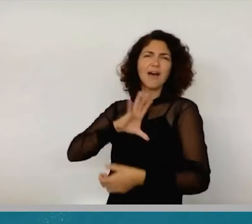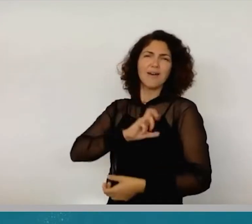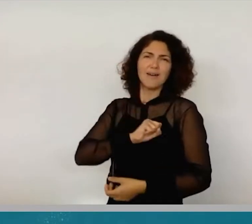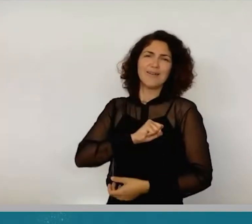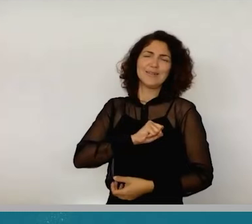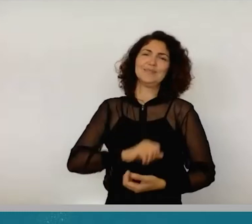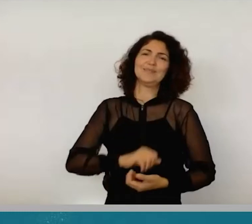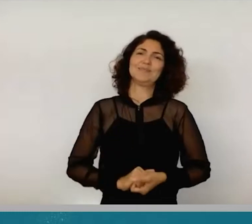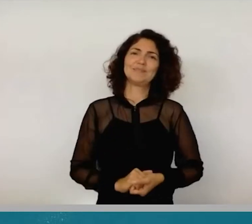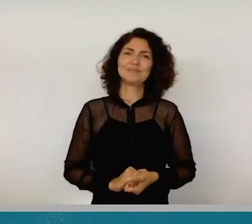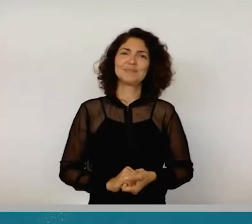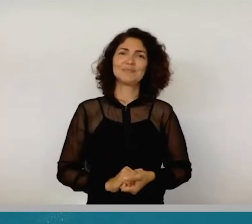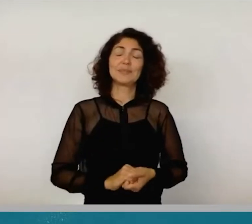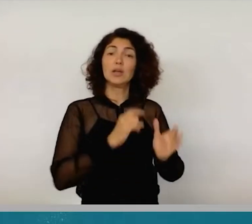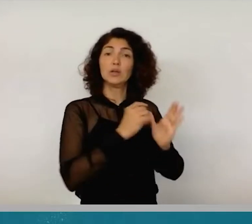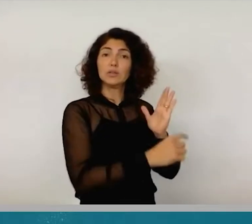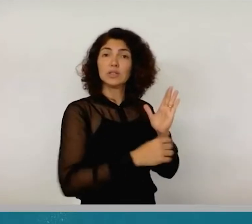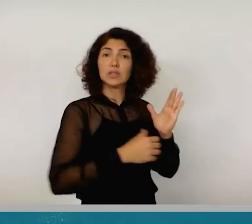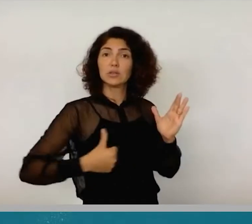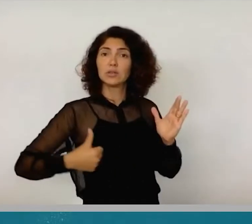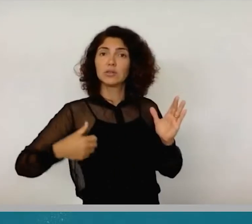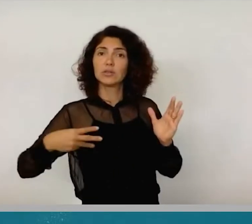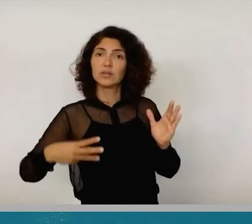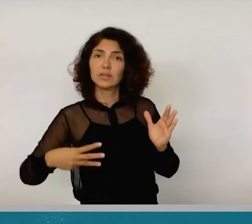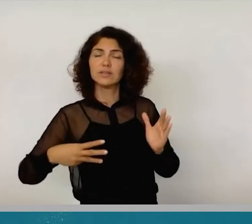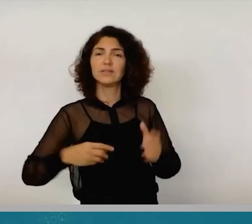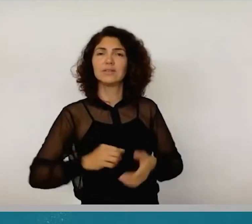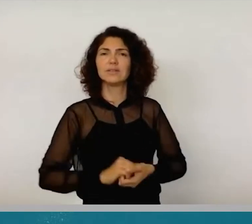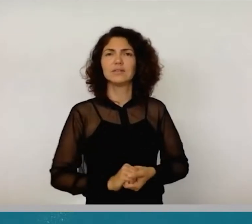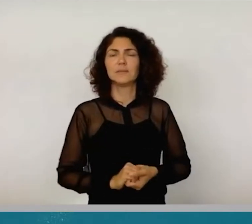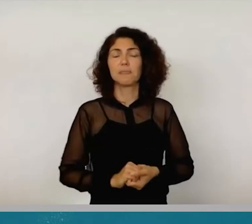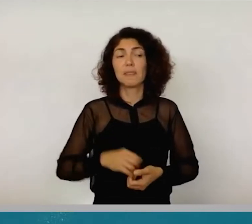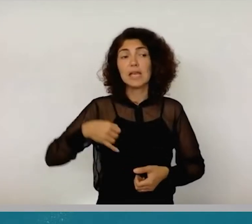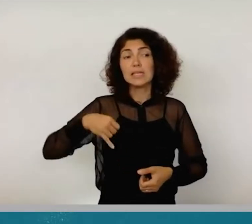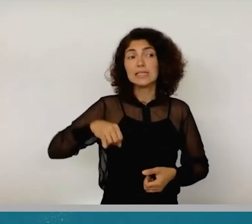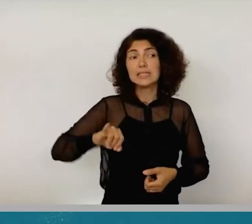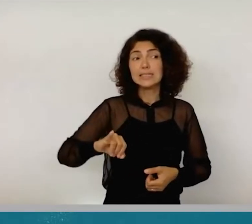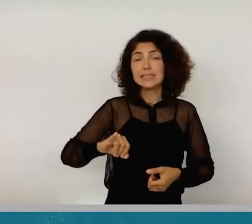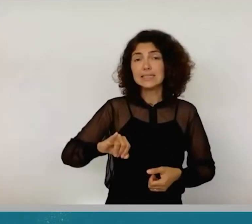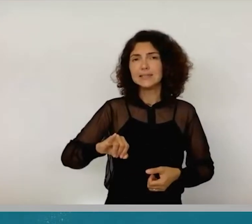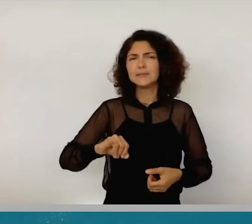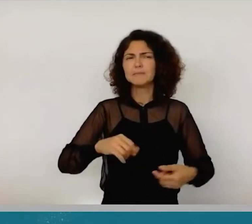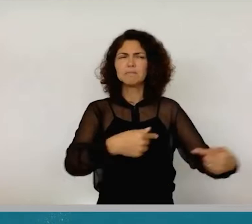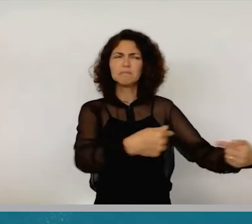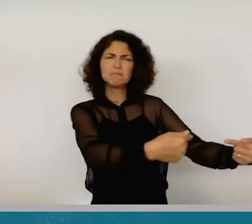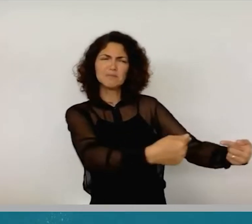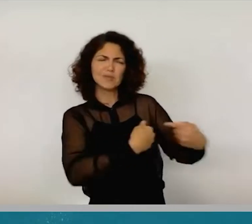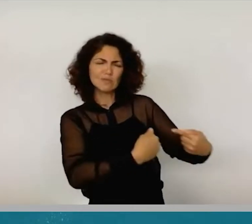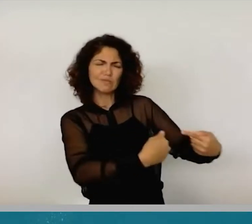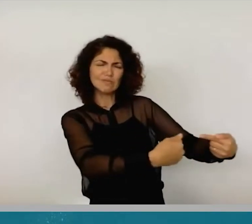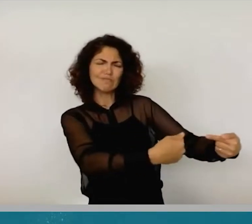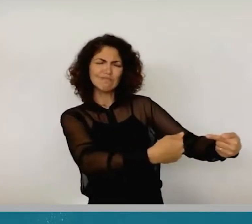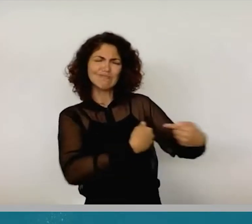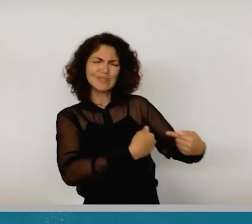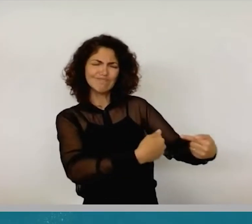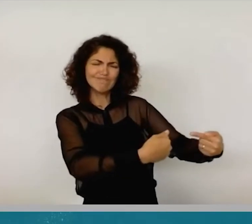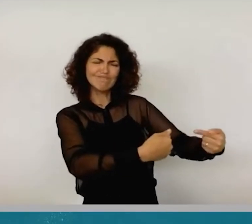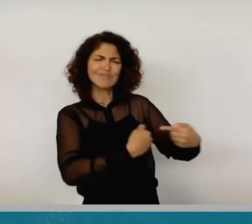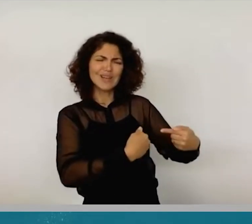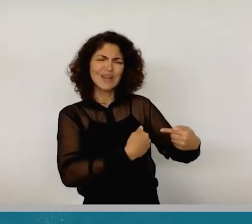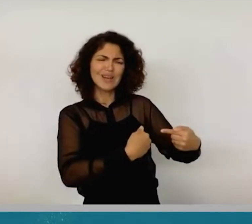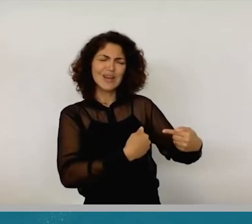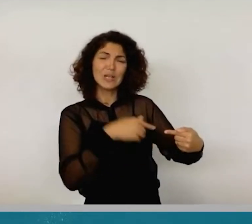13. Ninguém ao ser tentado diga, sou tentado por Deus. Porque Deus não pode